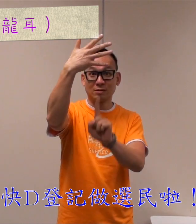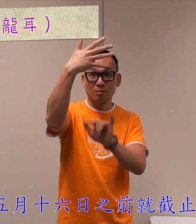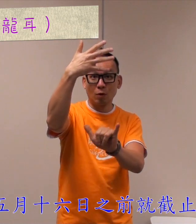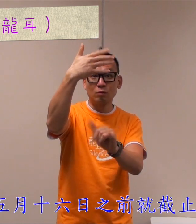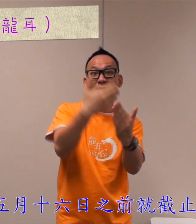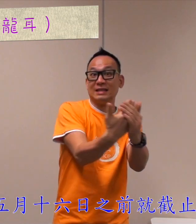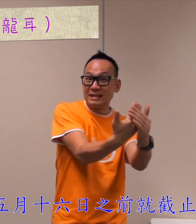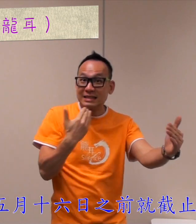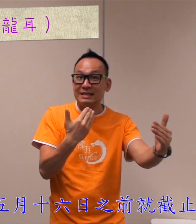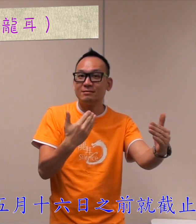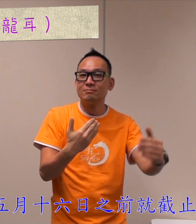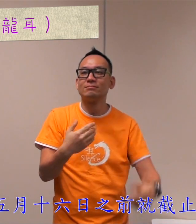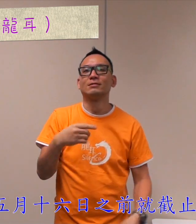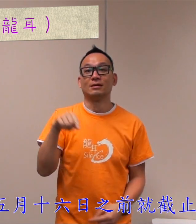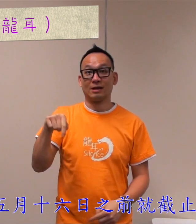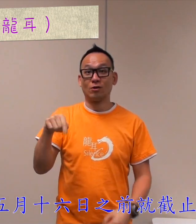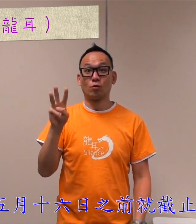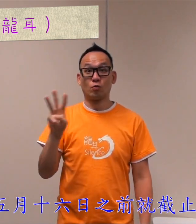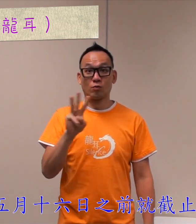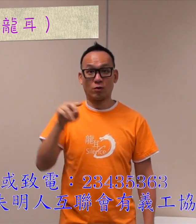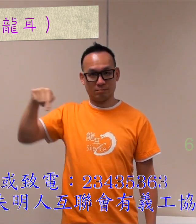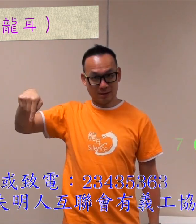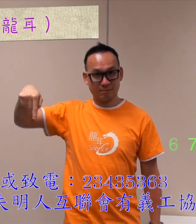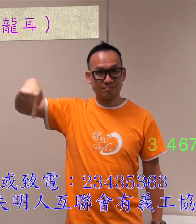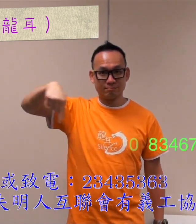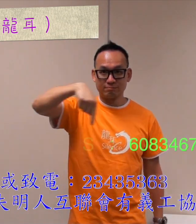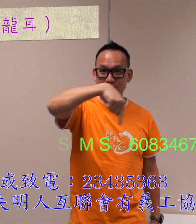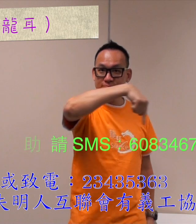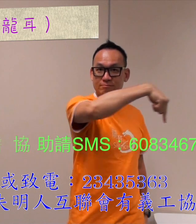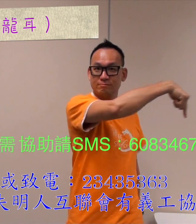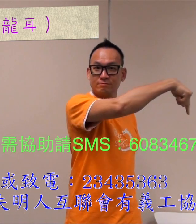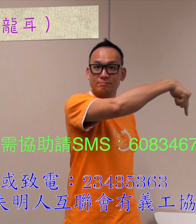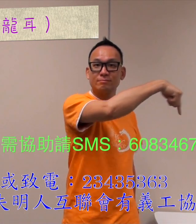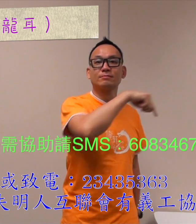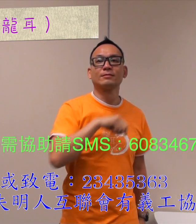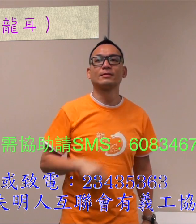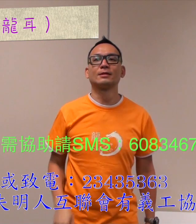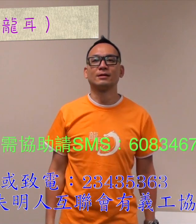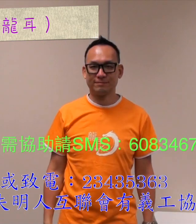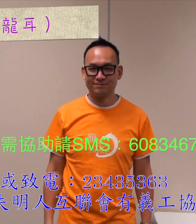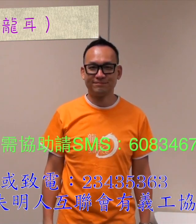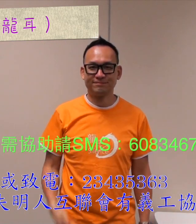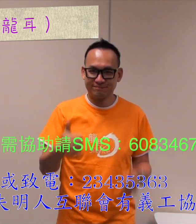记住 5月16日之前就截止登记请自电23435363互联会有义工协助